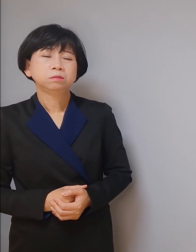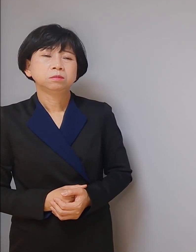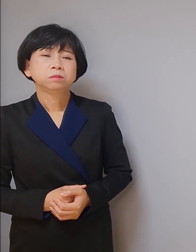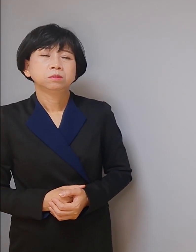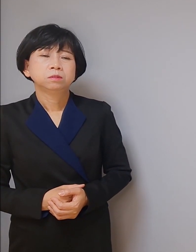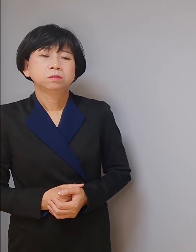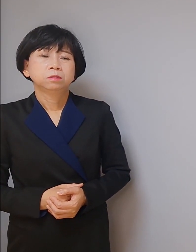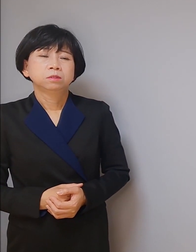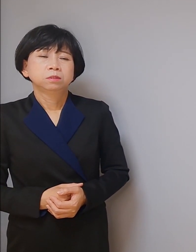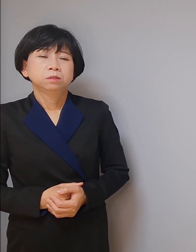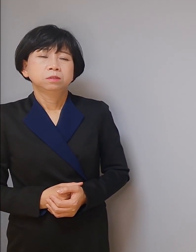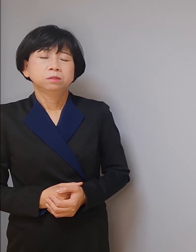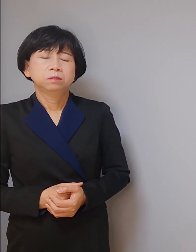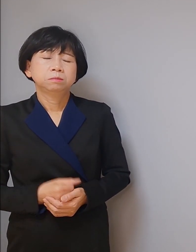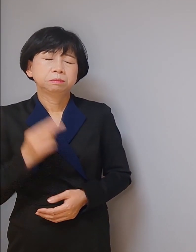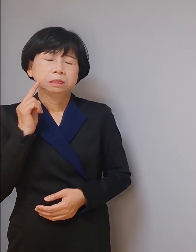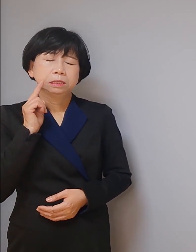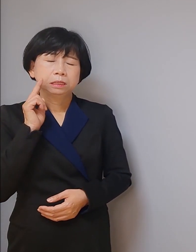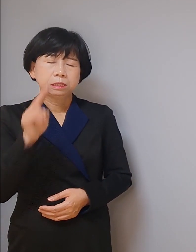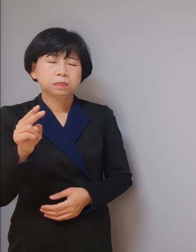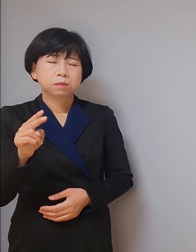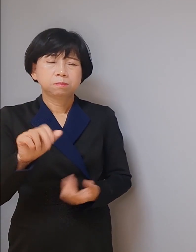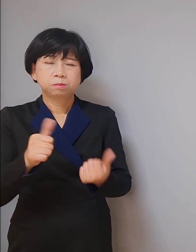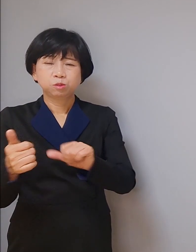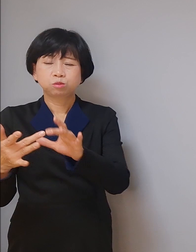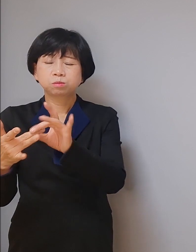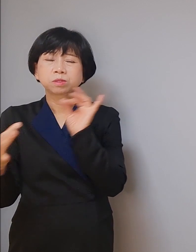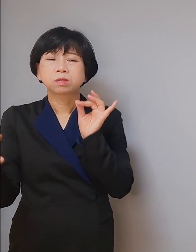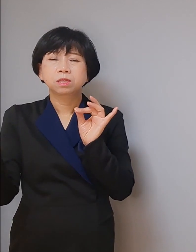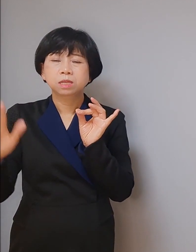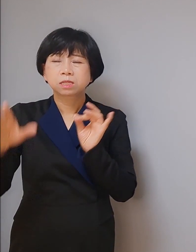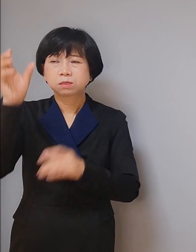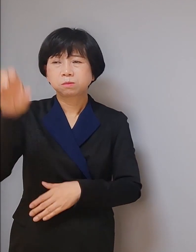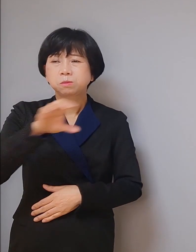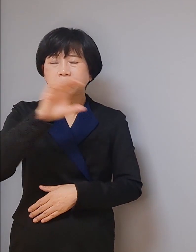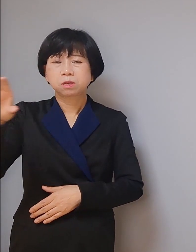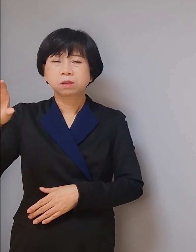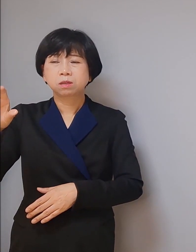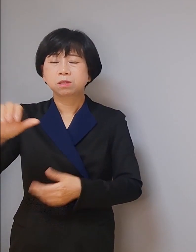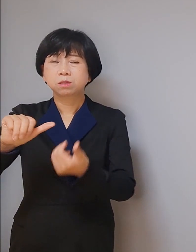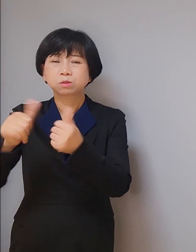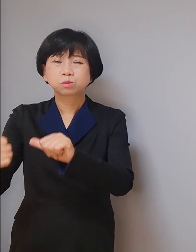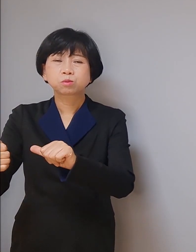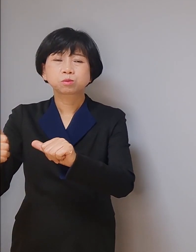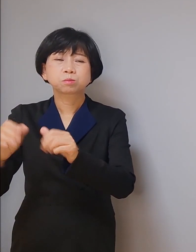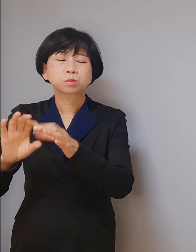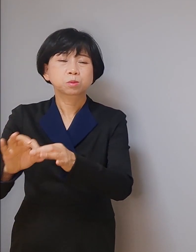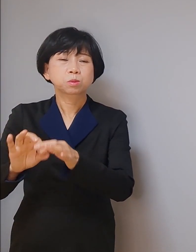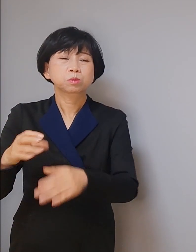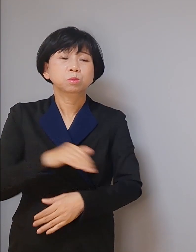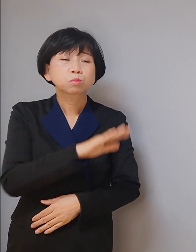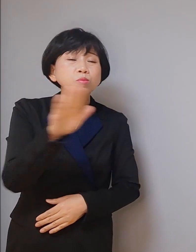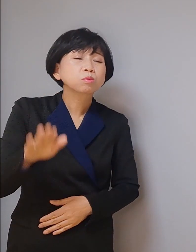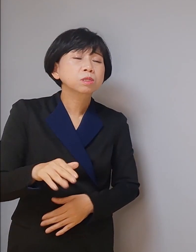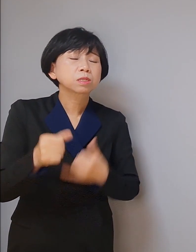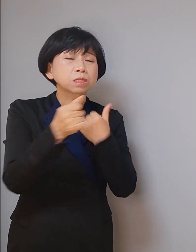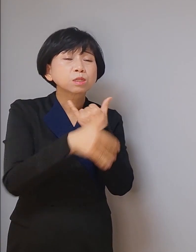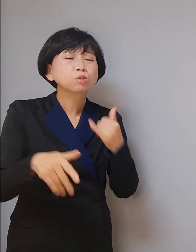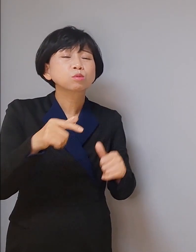비록 처참하게 끔찍하게 죽음을 선택하셨지만 그 십자가의 죽음으로 우리는 구원받은 줄